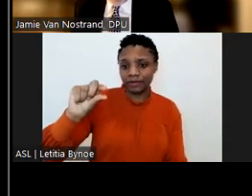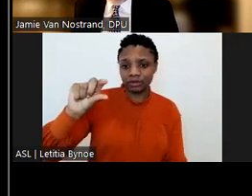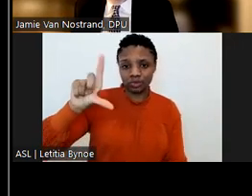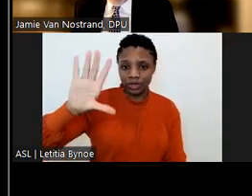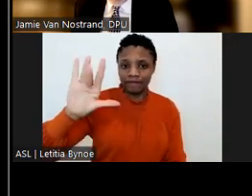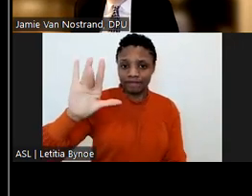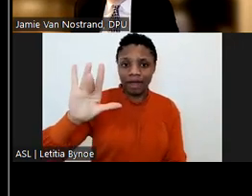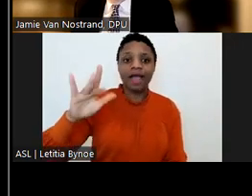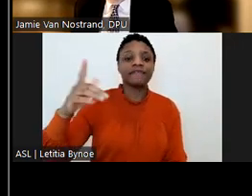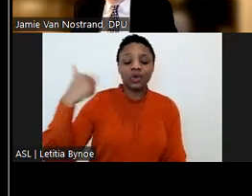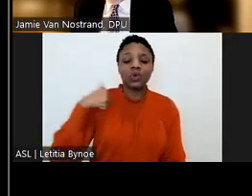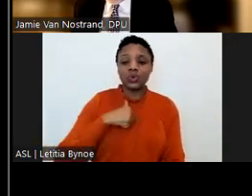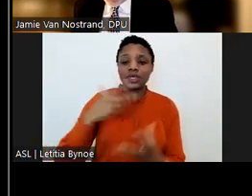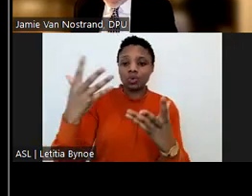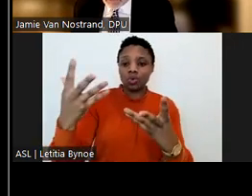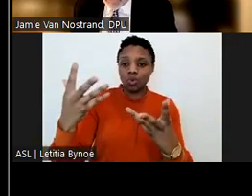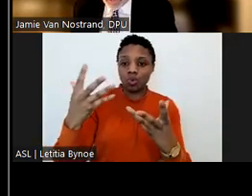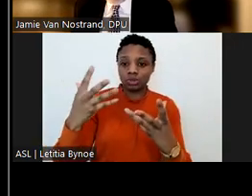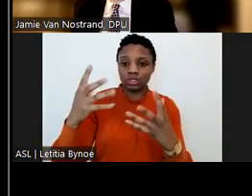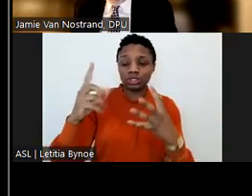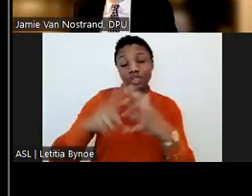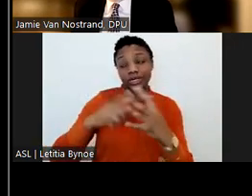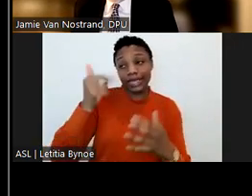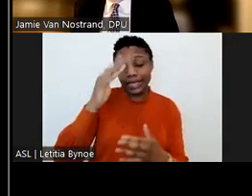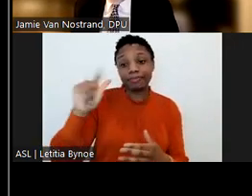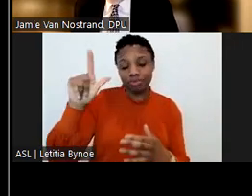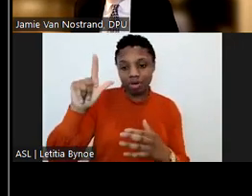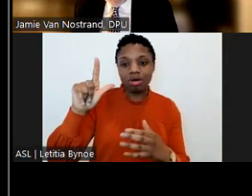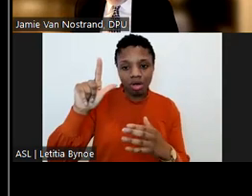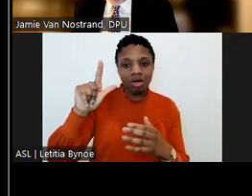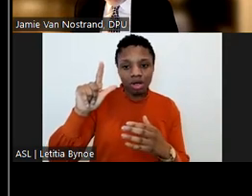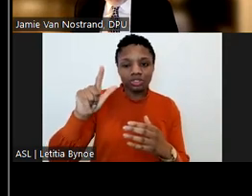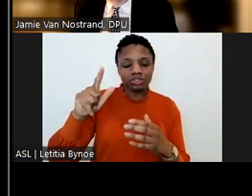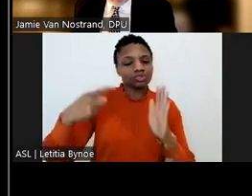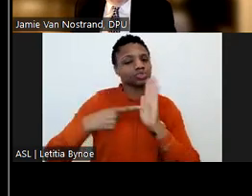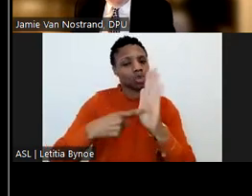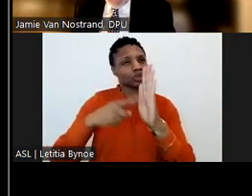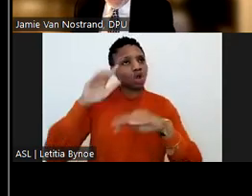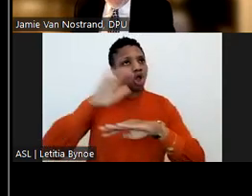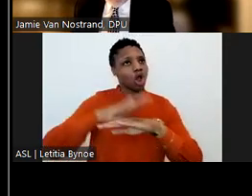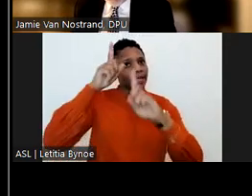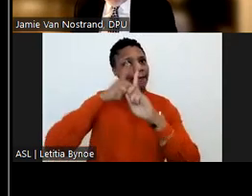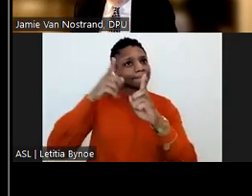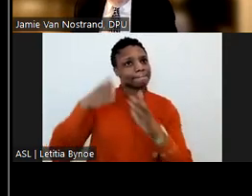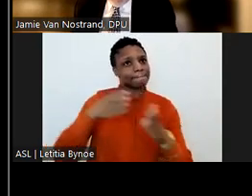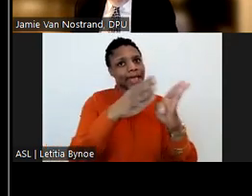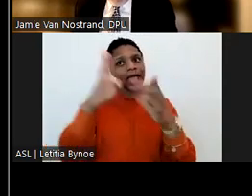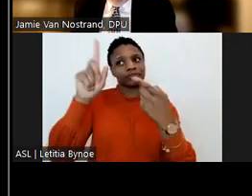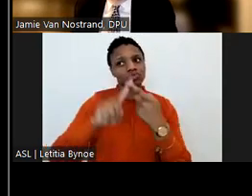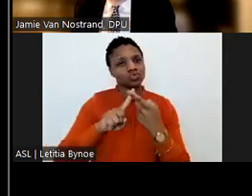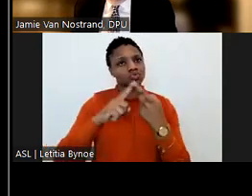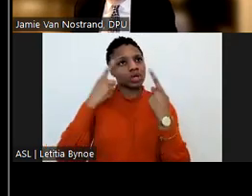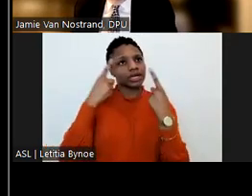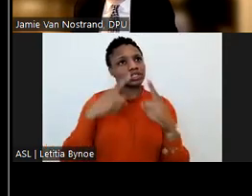es estos planes de de eh compliance plans para el